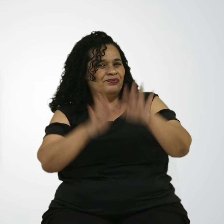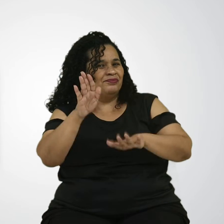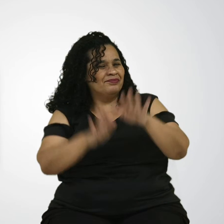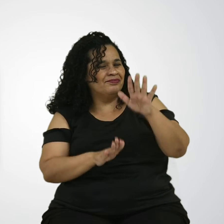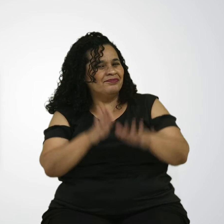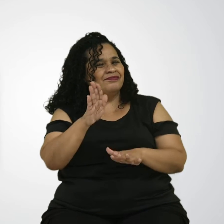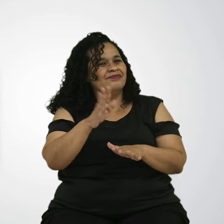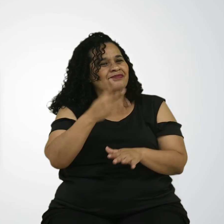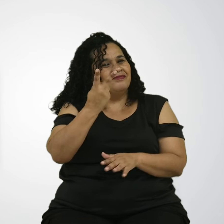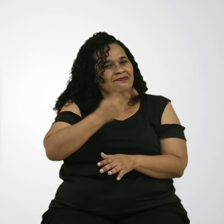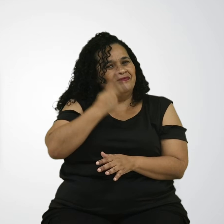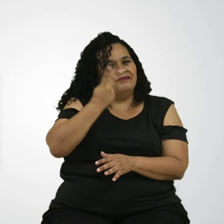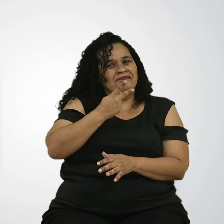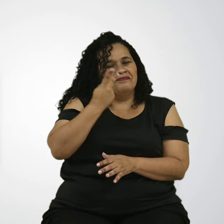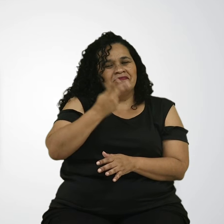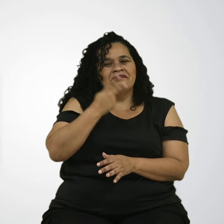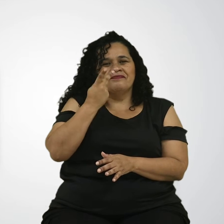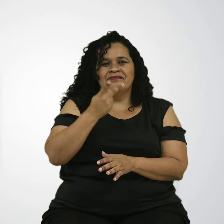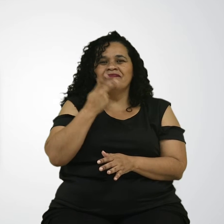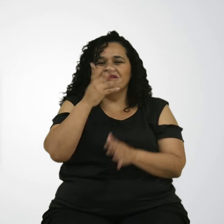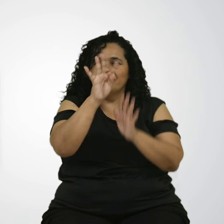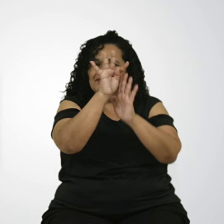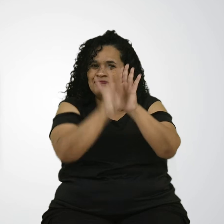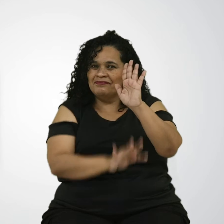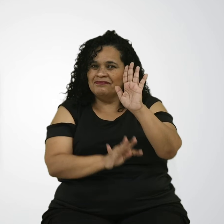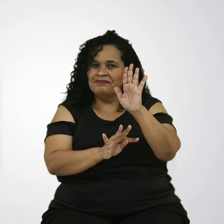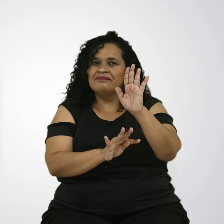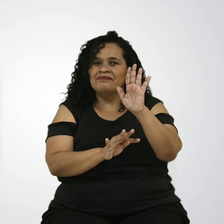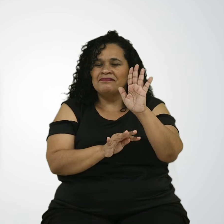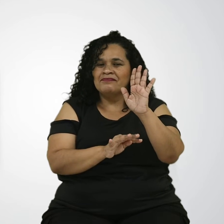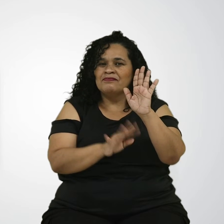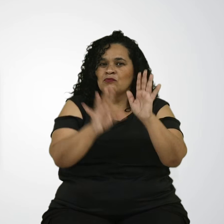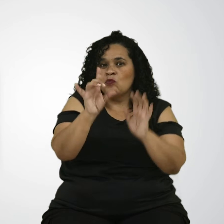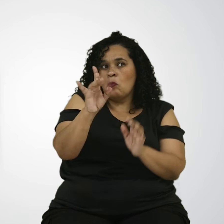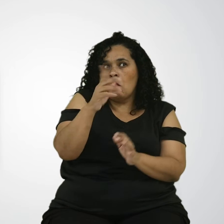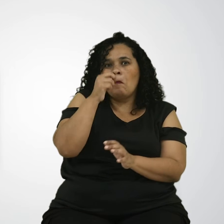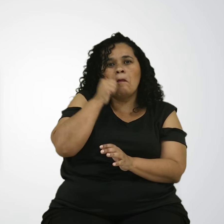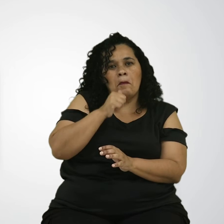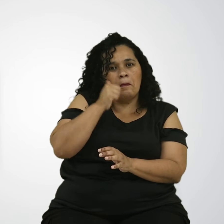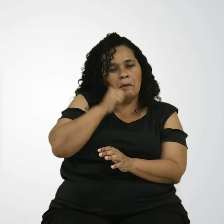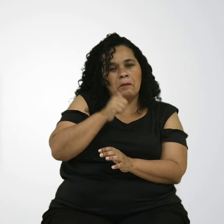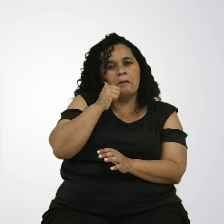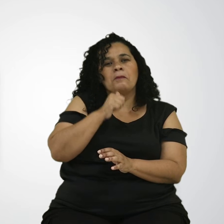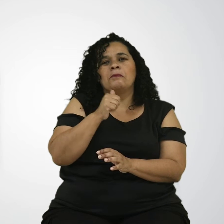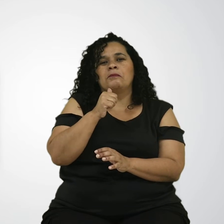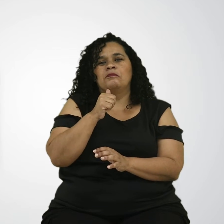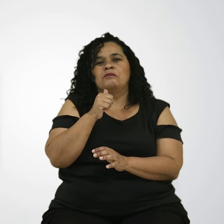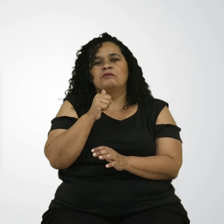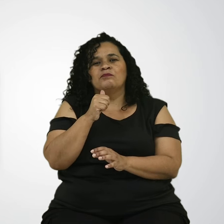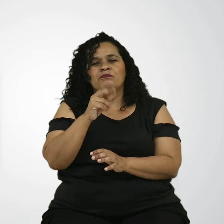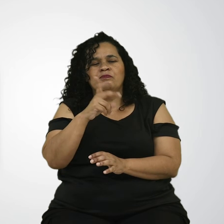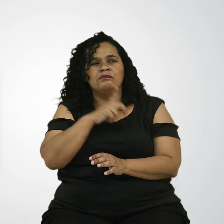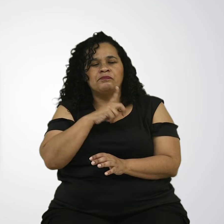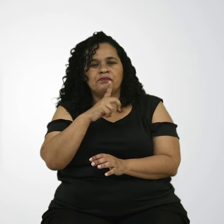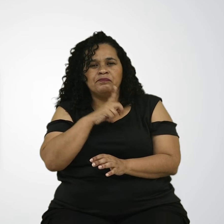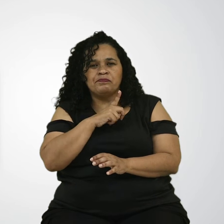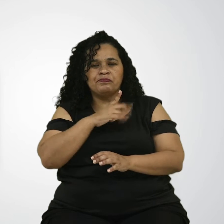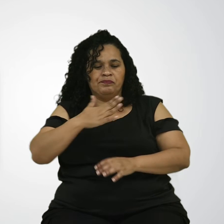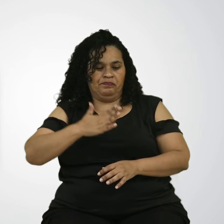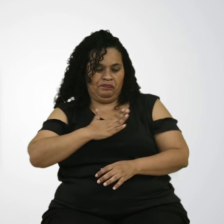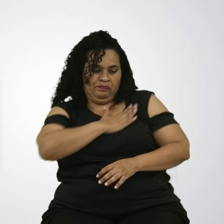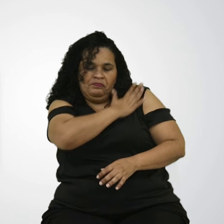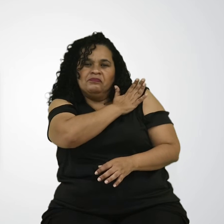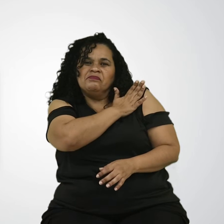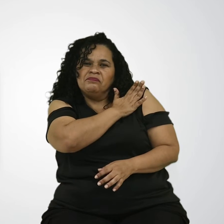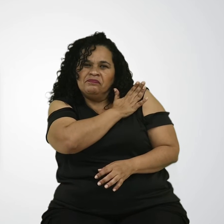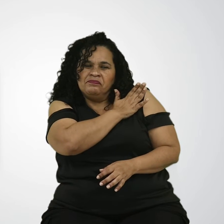quando lê a primeira parte do texto, né, muito afoitamente conclui ou que há uma espécie de